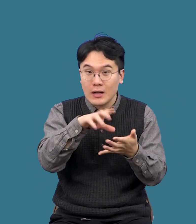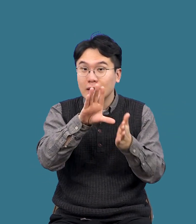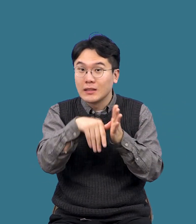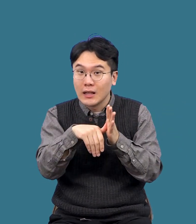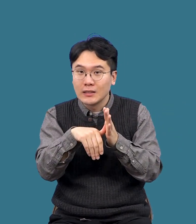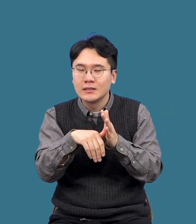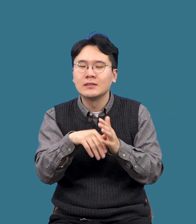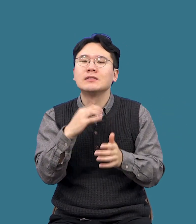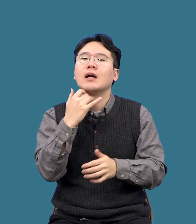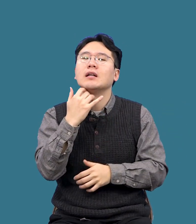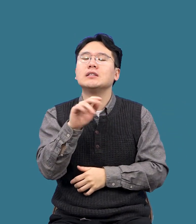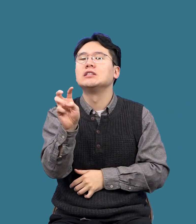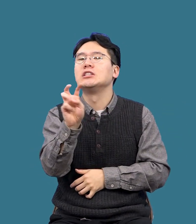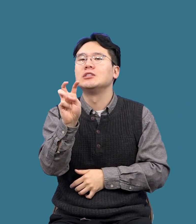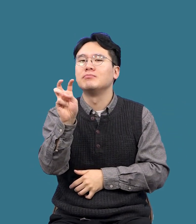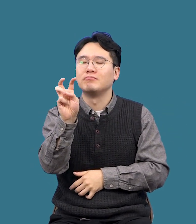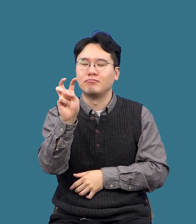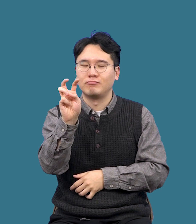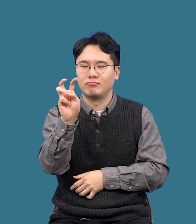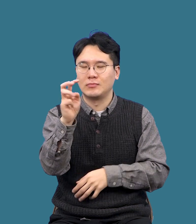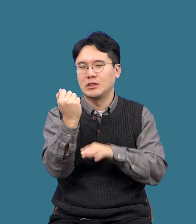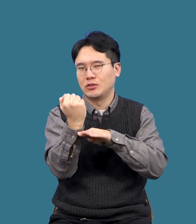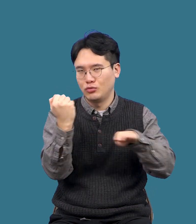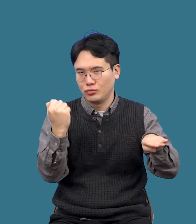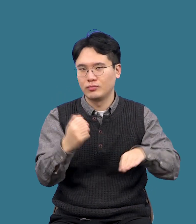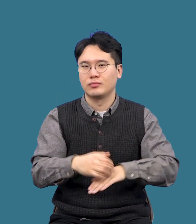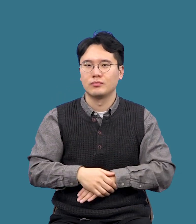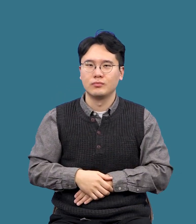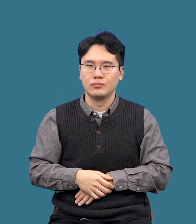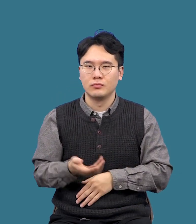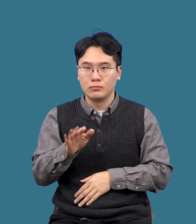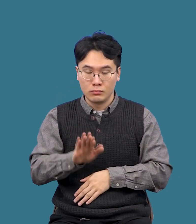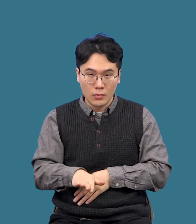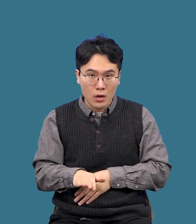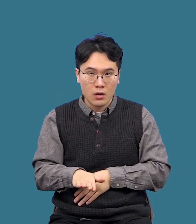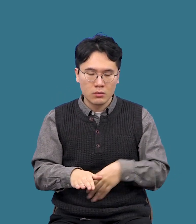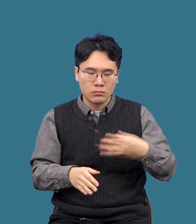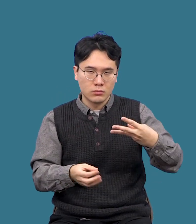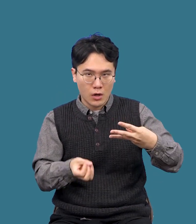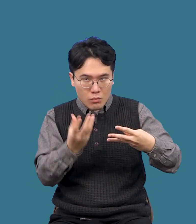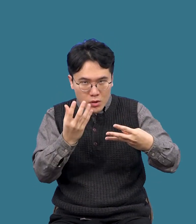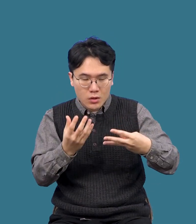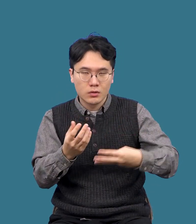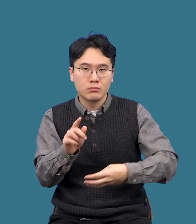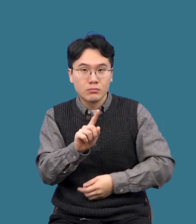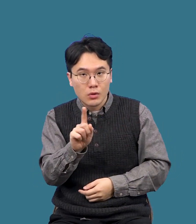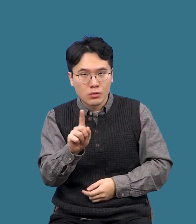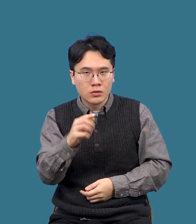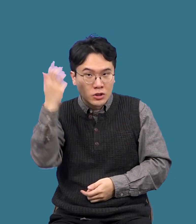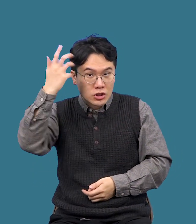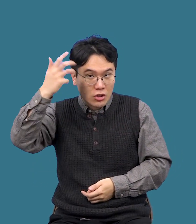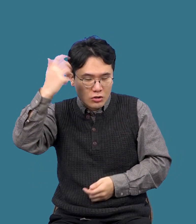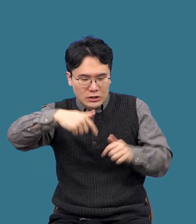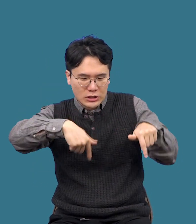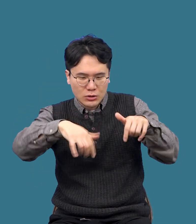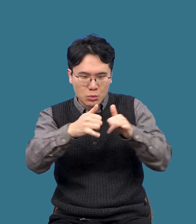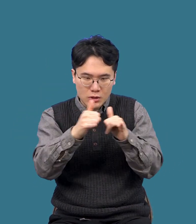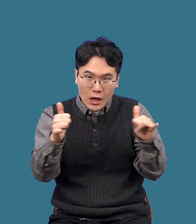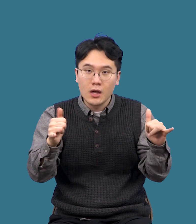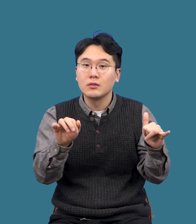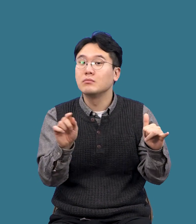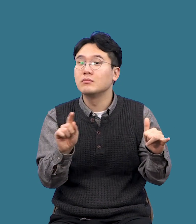20세를 출발점으로 했어요. 나이 20세를. 그러나 레위인의 경우, 다시 말하면 영적 지도자의